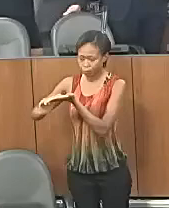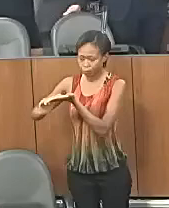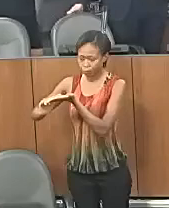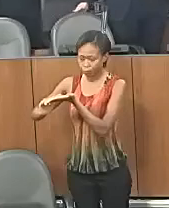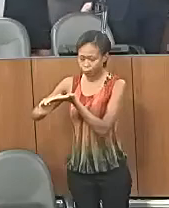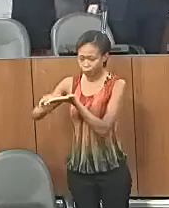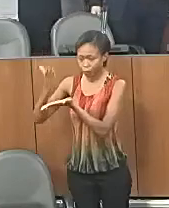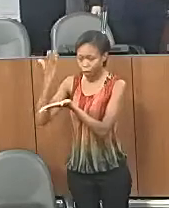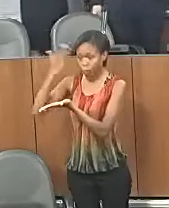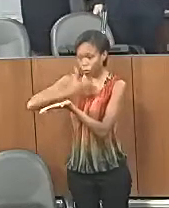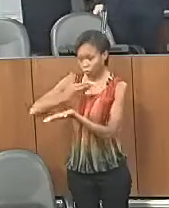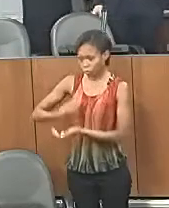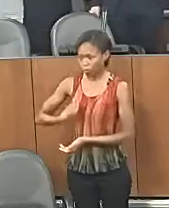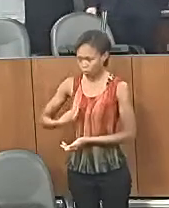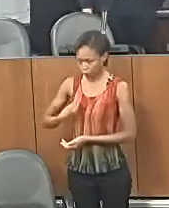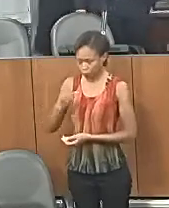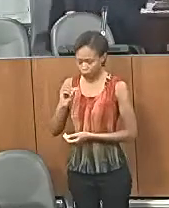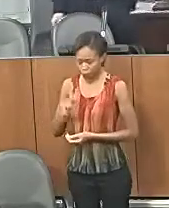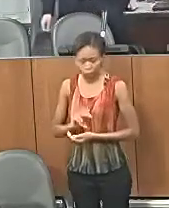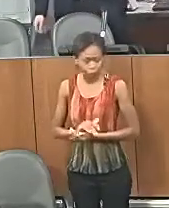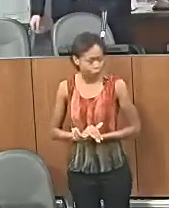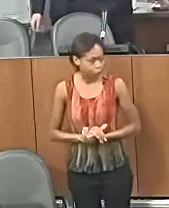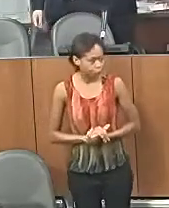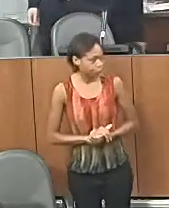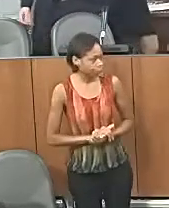encerrando sua presença foi computado